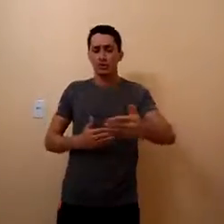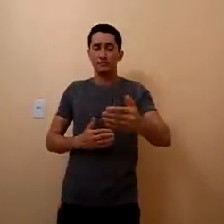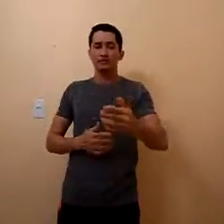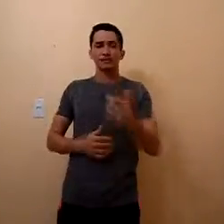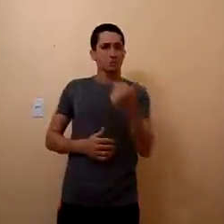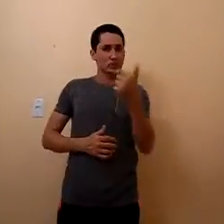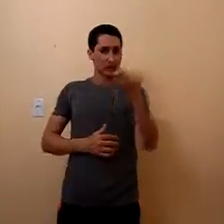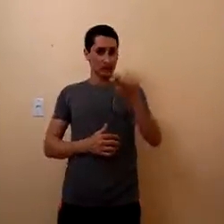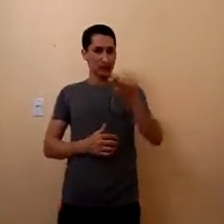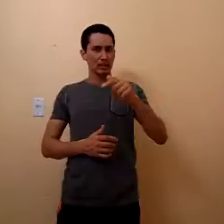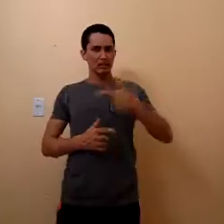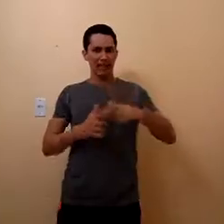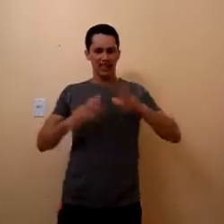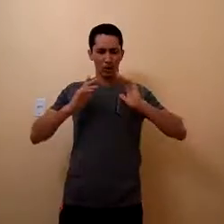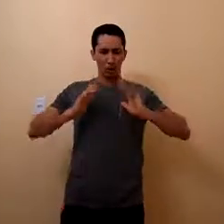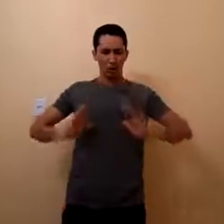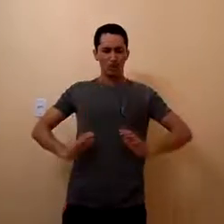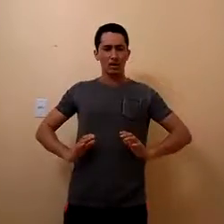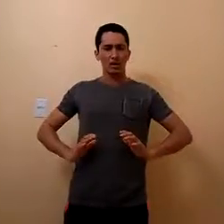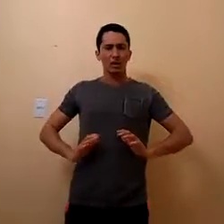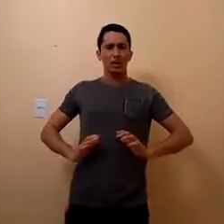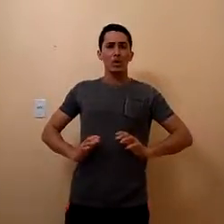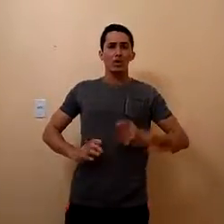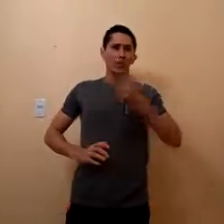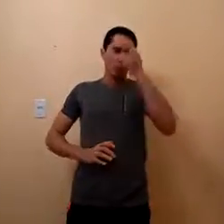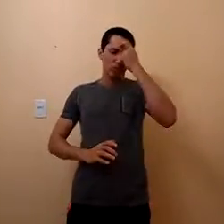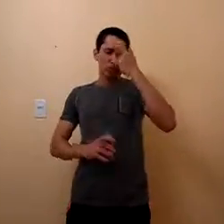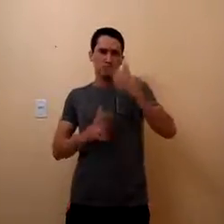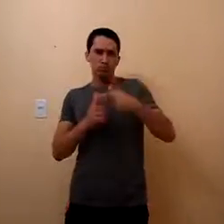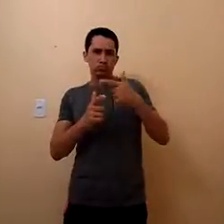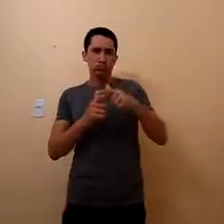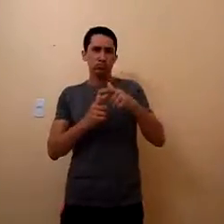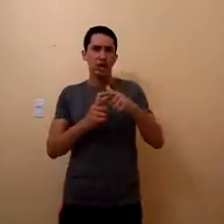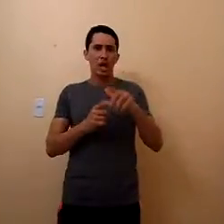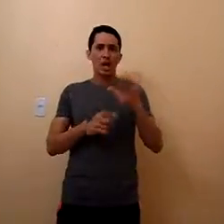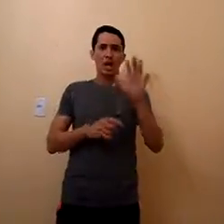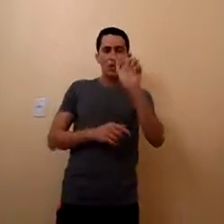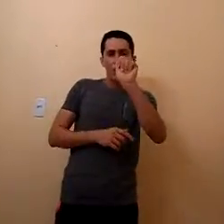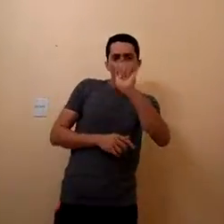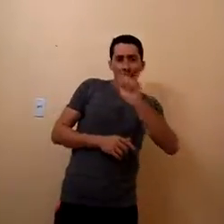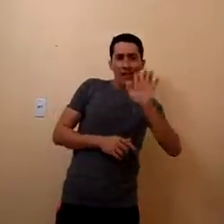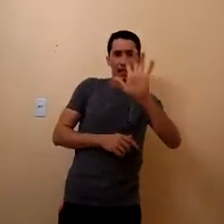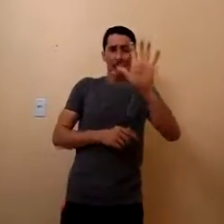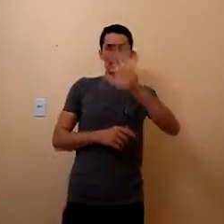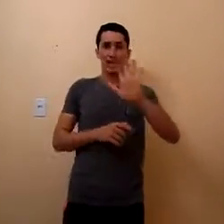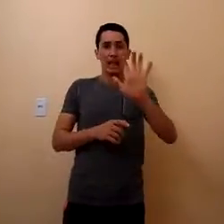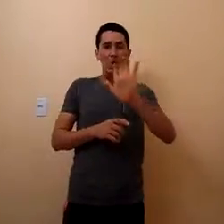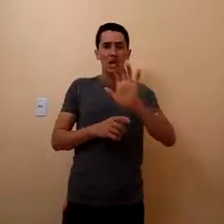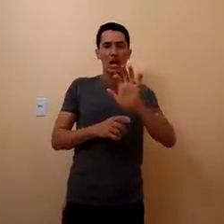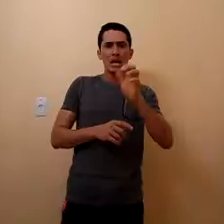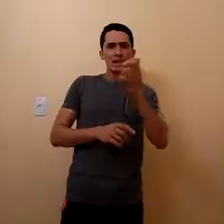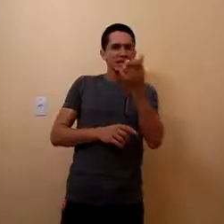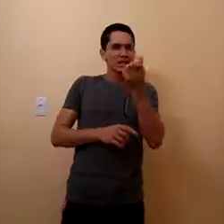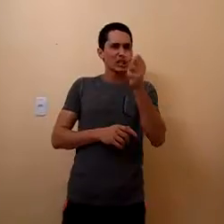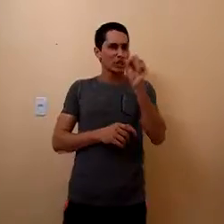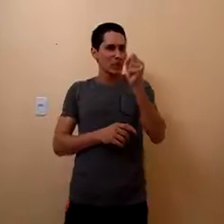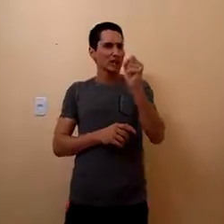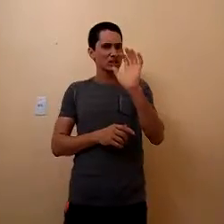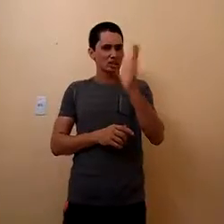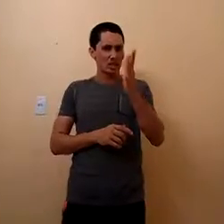17 feridos, um permanece em coma. O australiano Christopher John Gott, de 68 anos, tinha sido